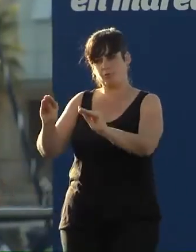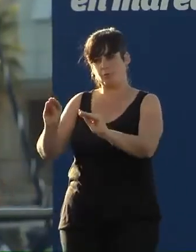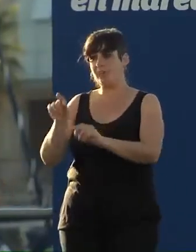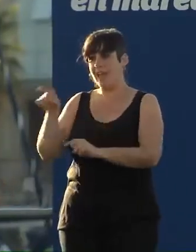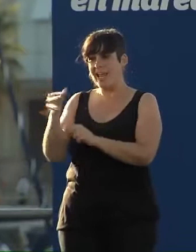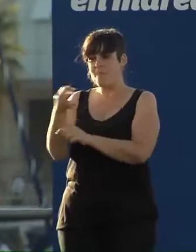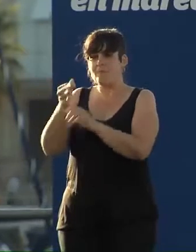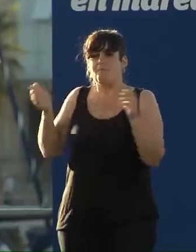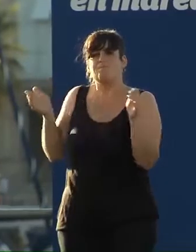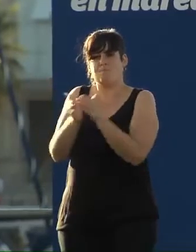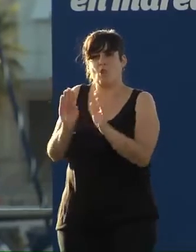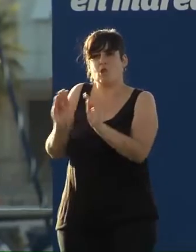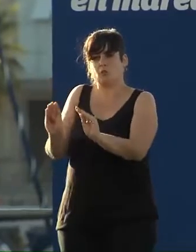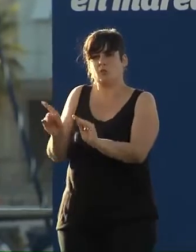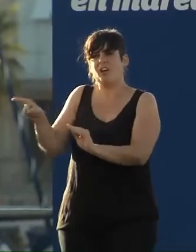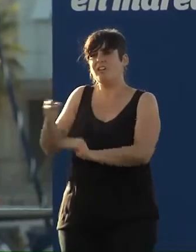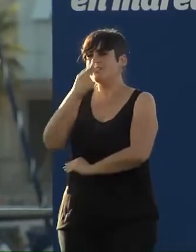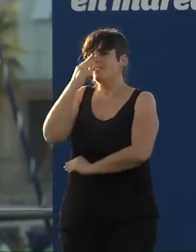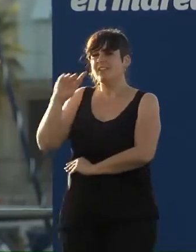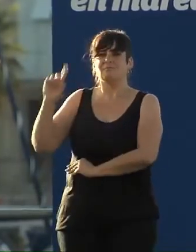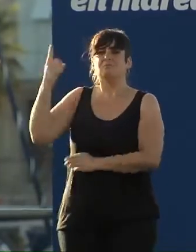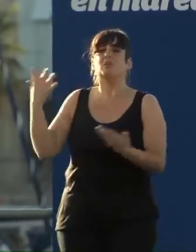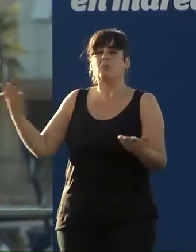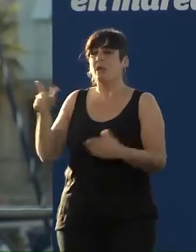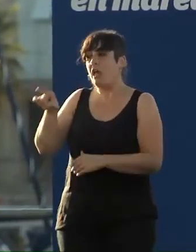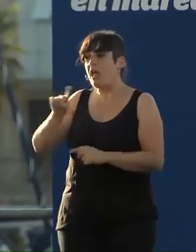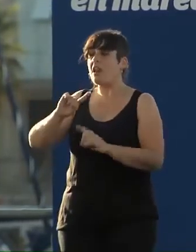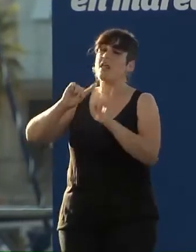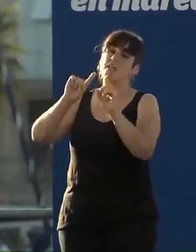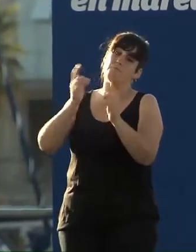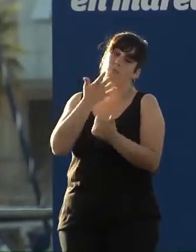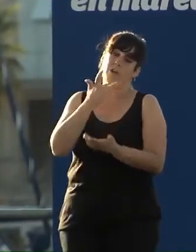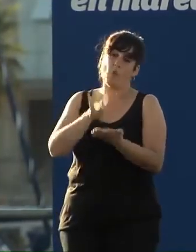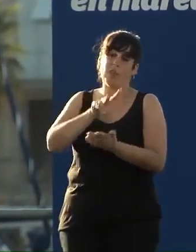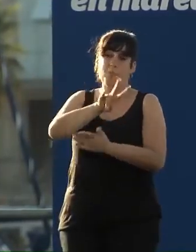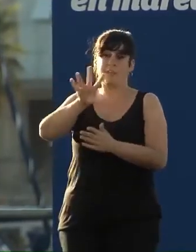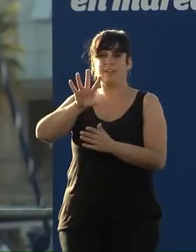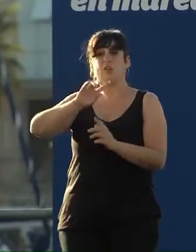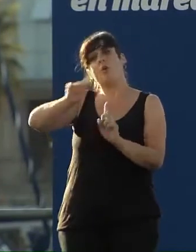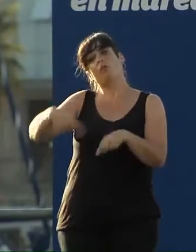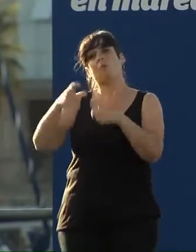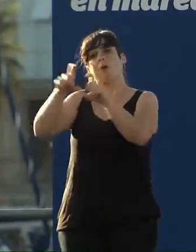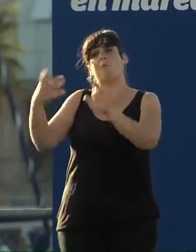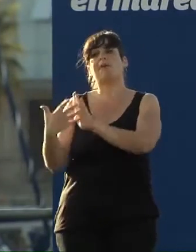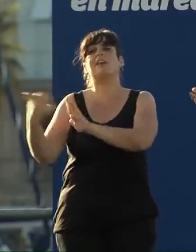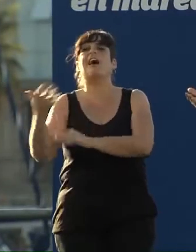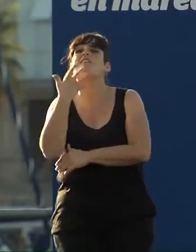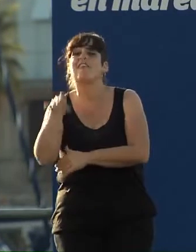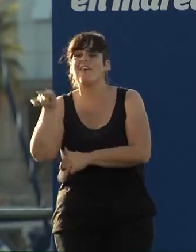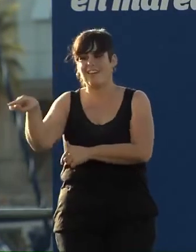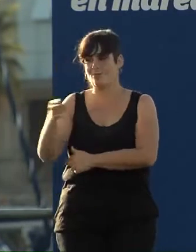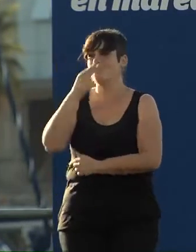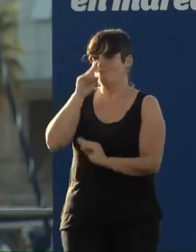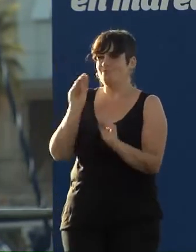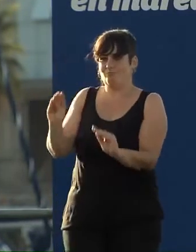suas minorías solamente importa él y empresas on va ir a parar después día 25 único que importa nos